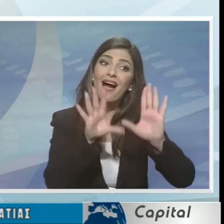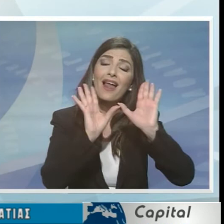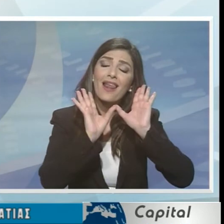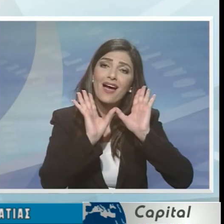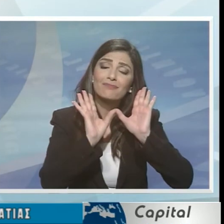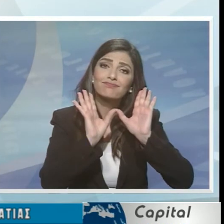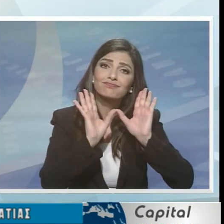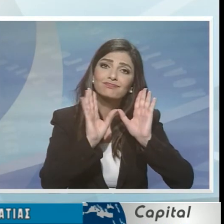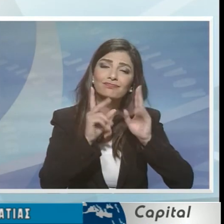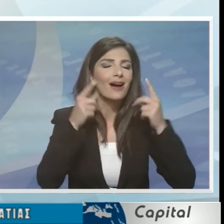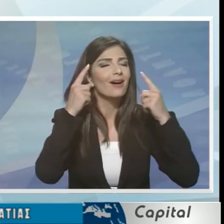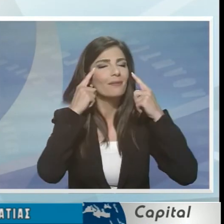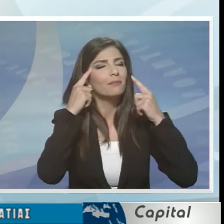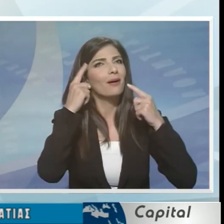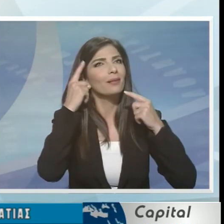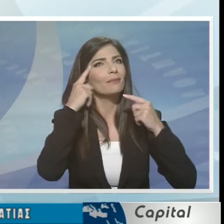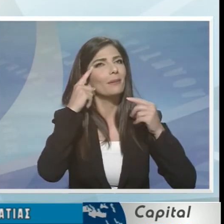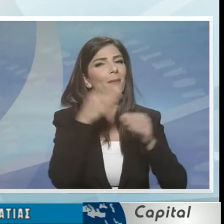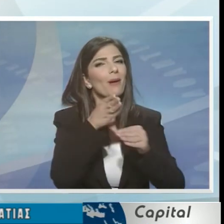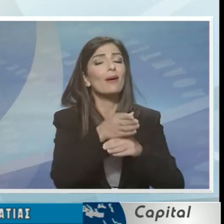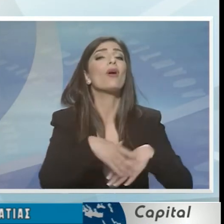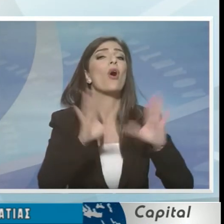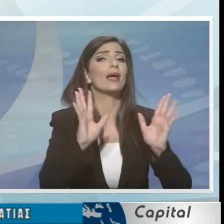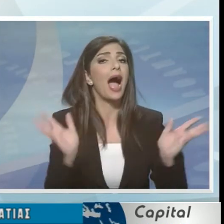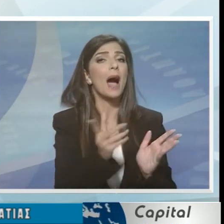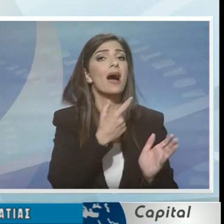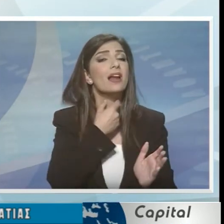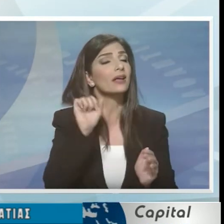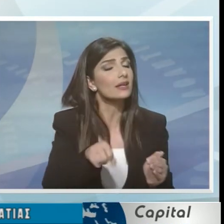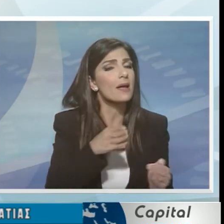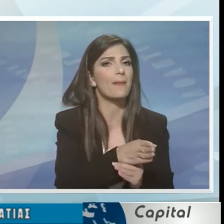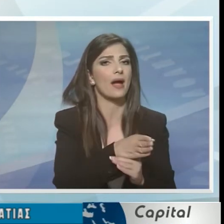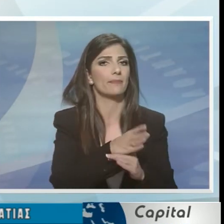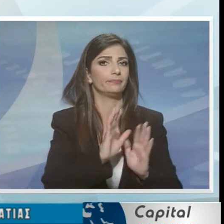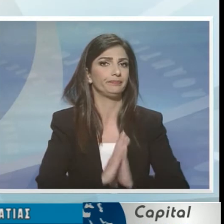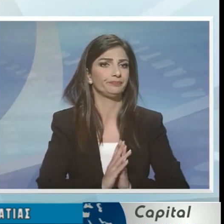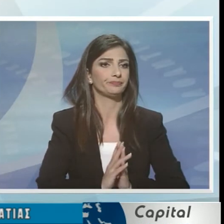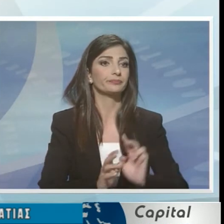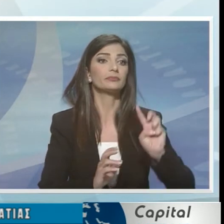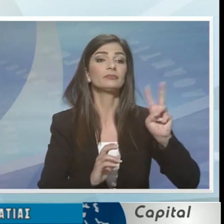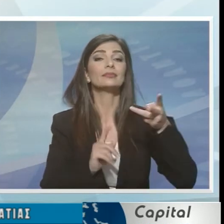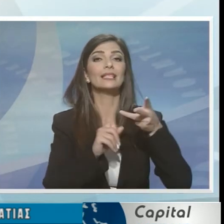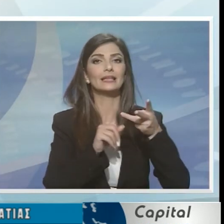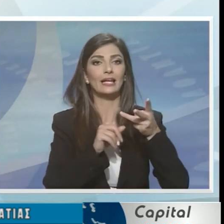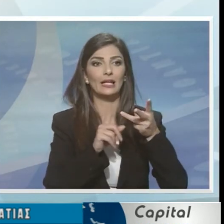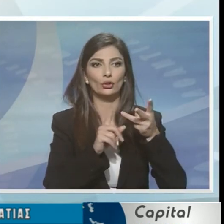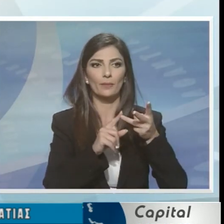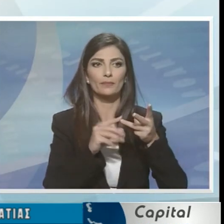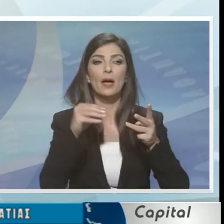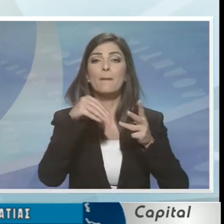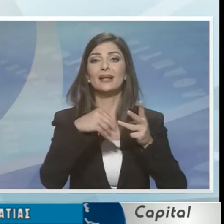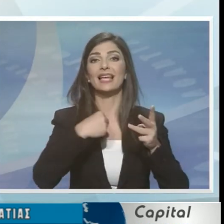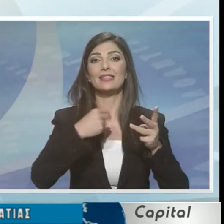απολύτως αναγκαίες περιπτώσεις. Τρίτο μέτρο, παρατείνεται η αναστολή φοίτησης στα